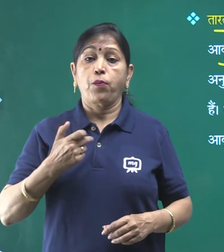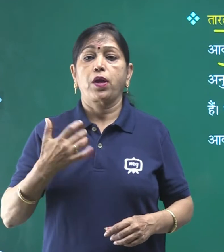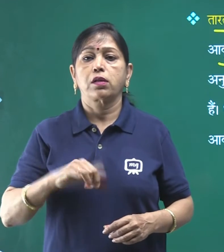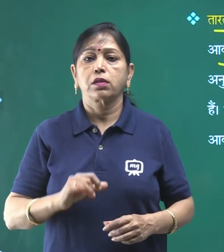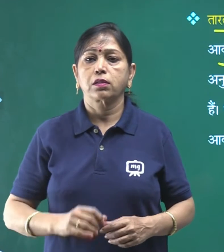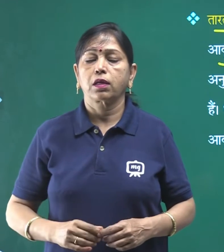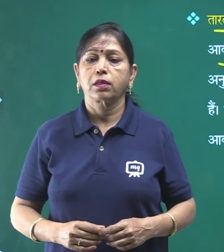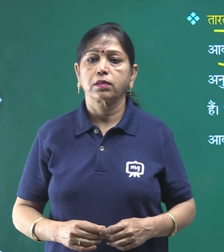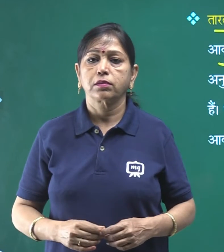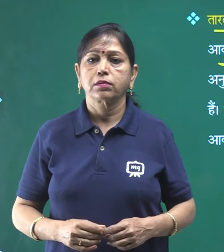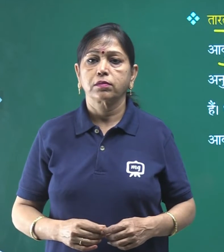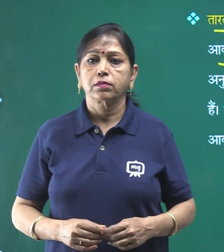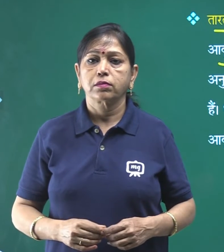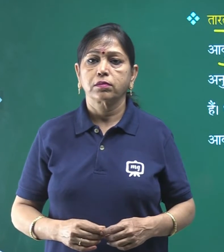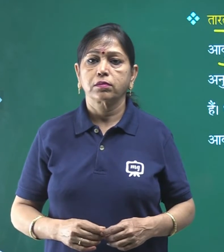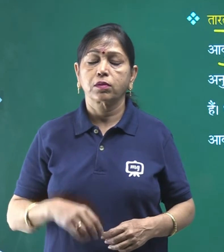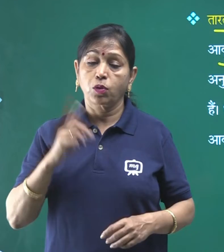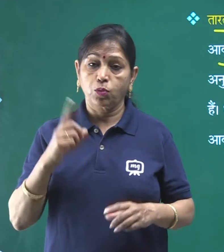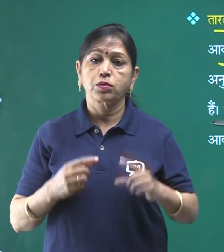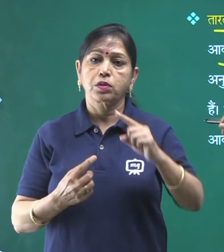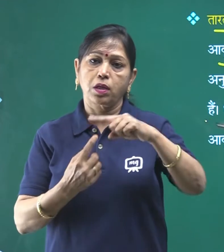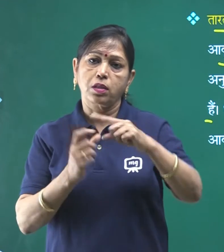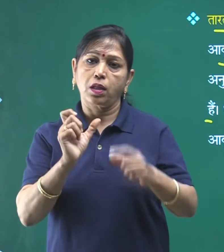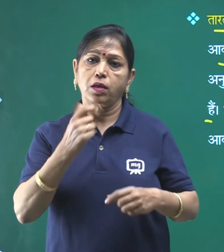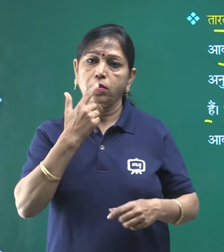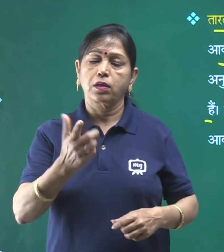है उसे तारत्व कहते हैं।